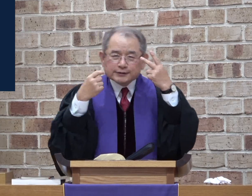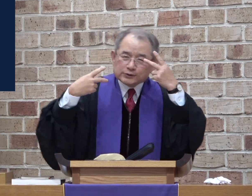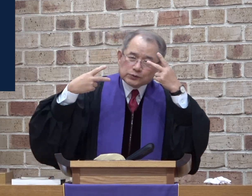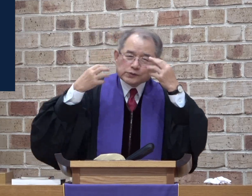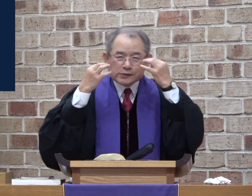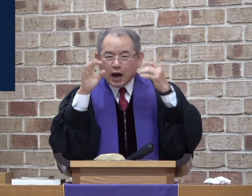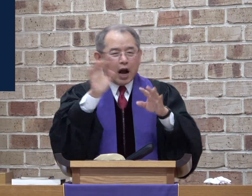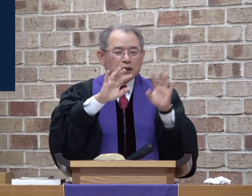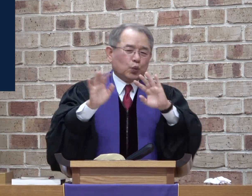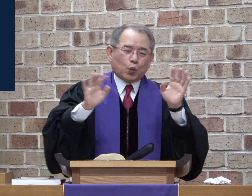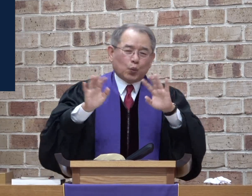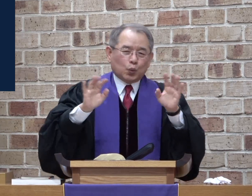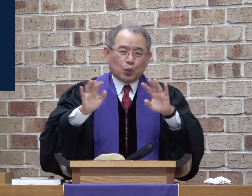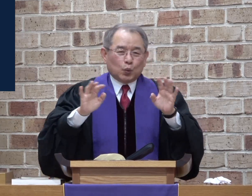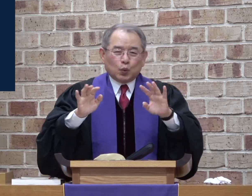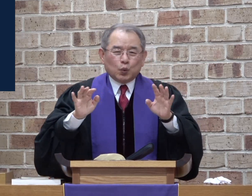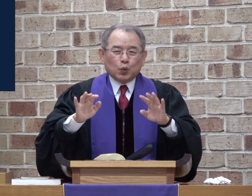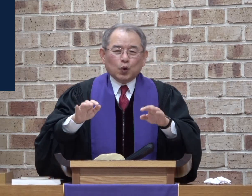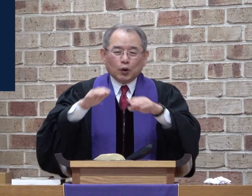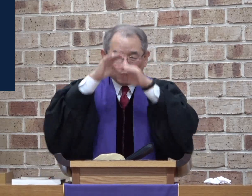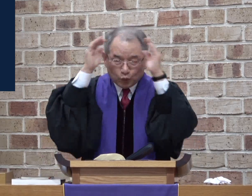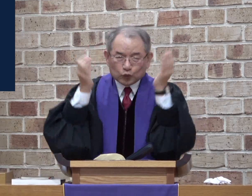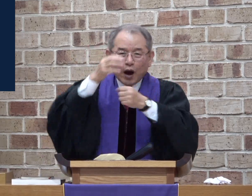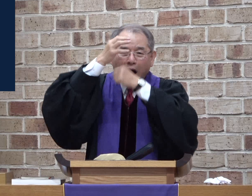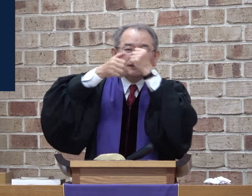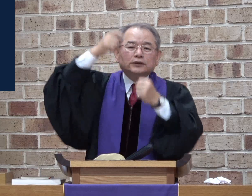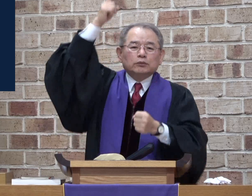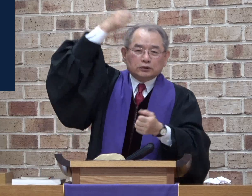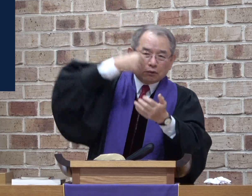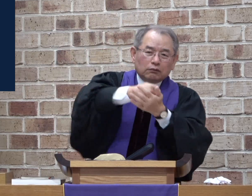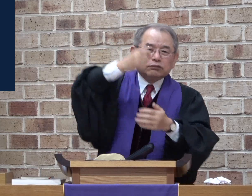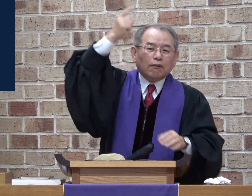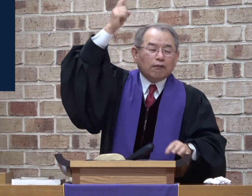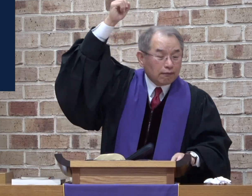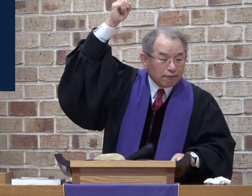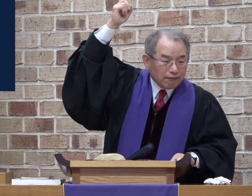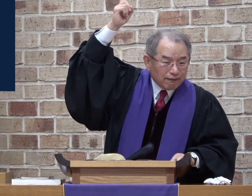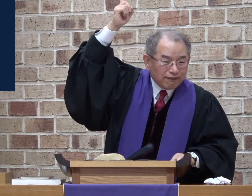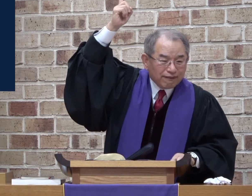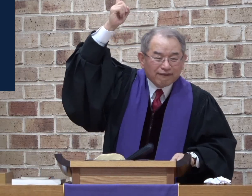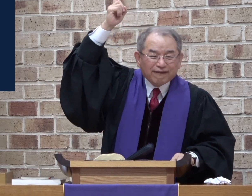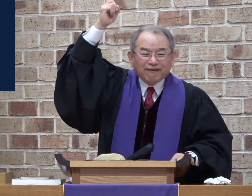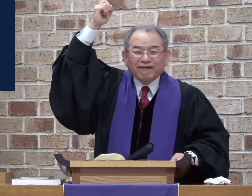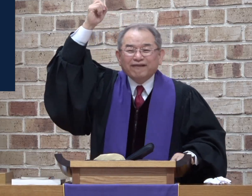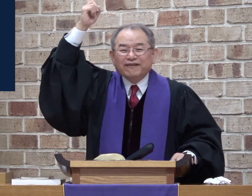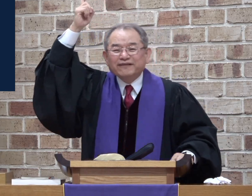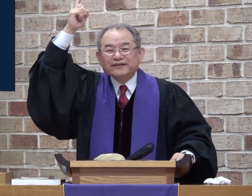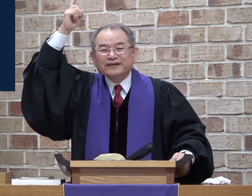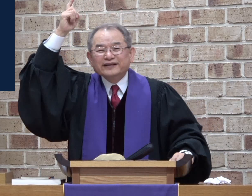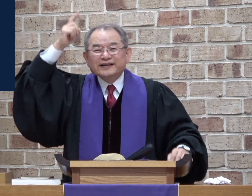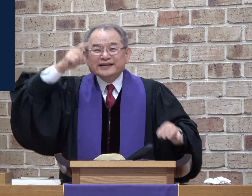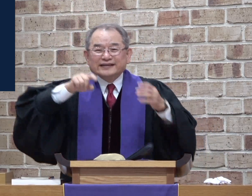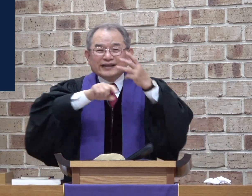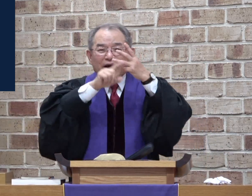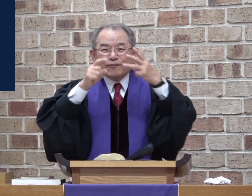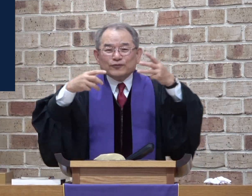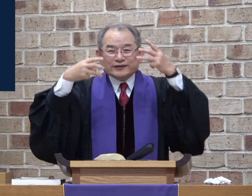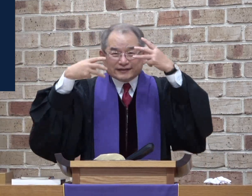언제 그 행사를 할까? 우리가 생각할 때 하나님께서 이렇게